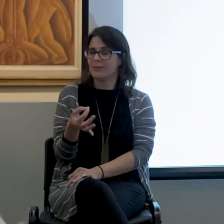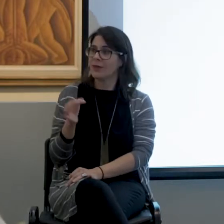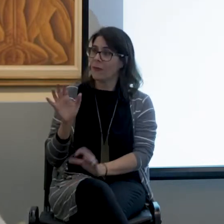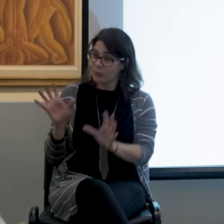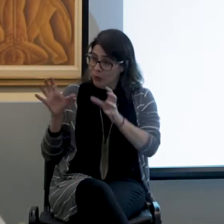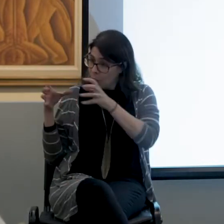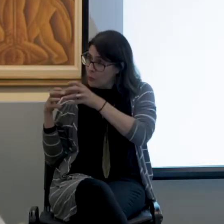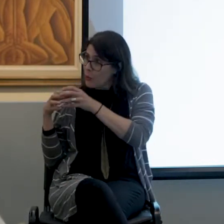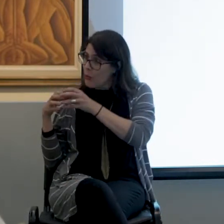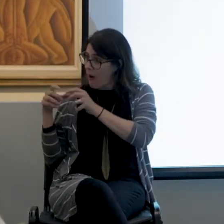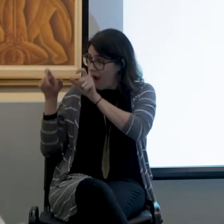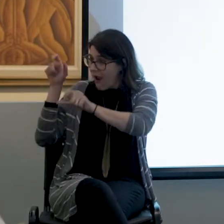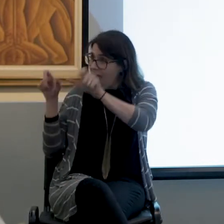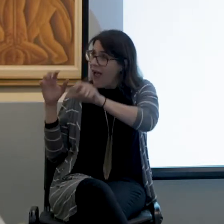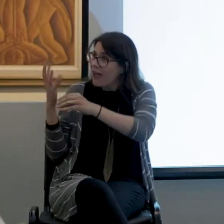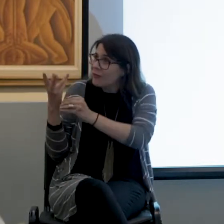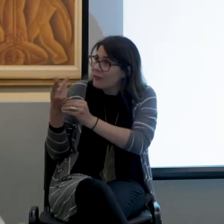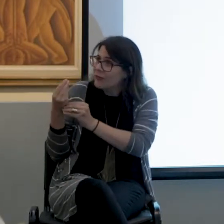mesmo.